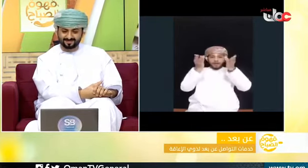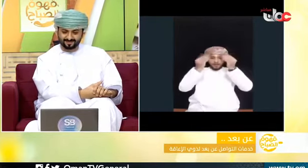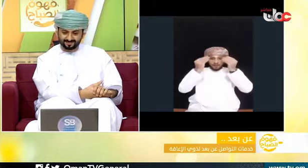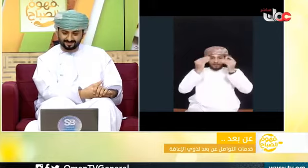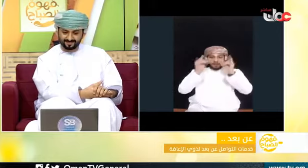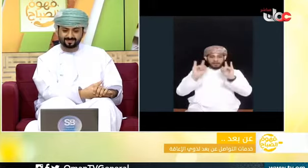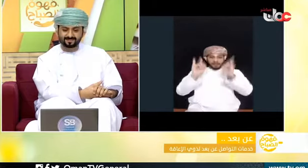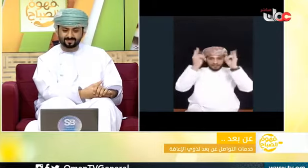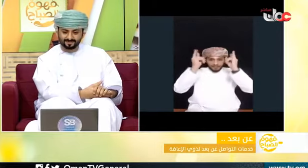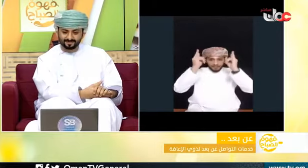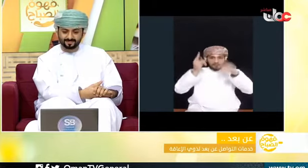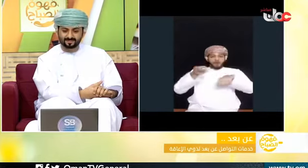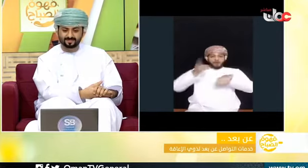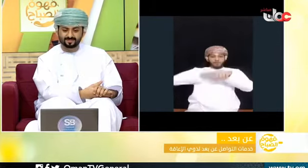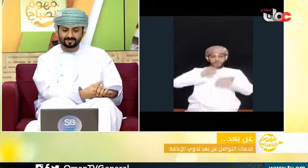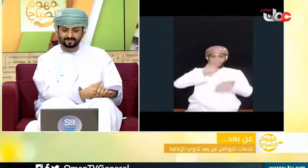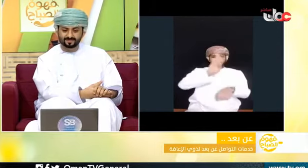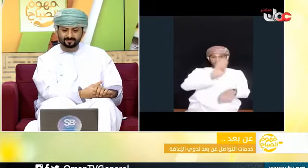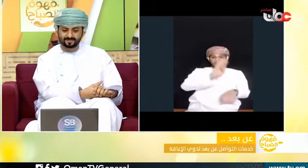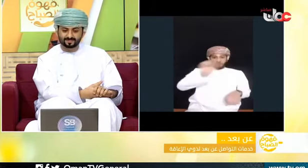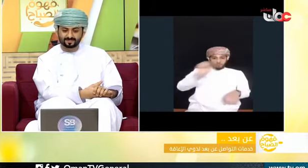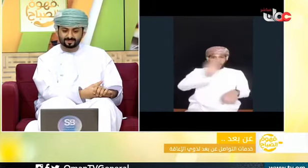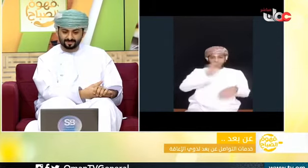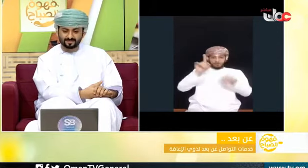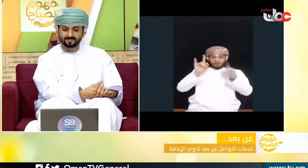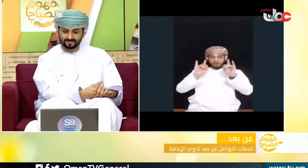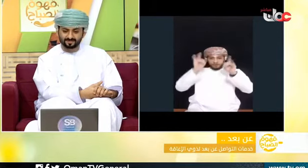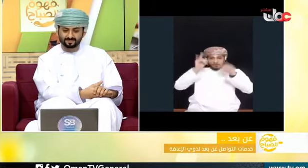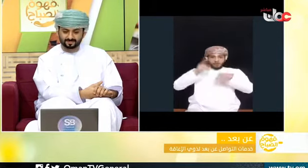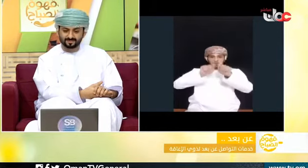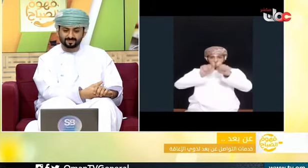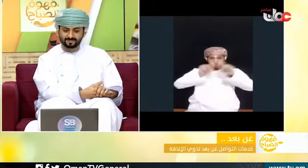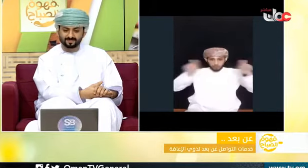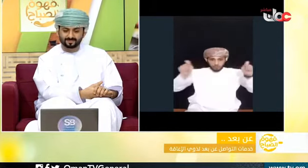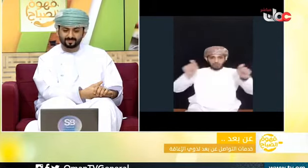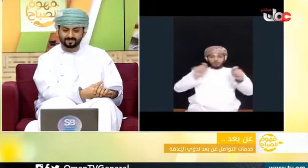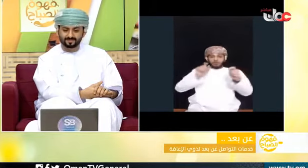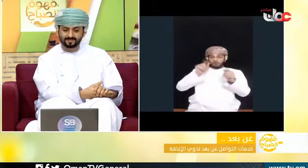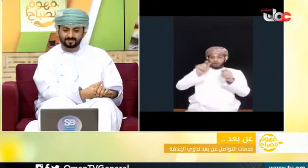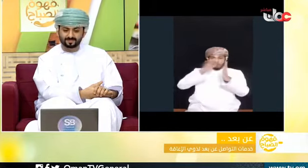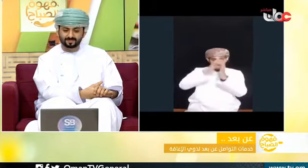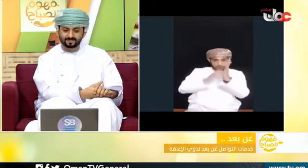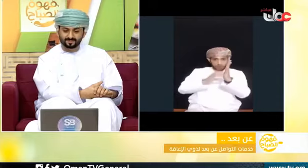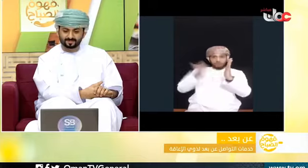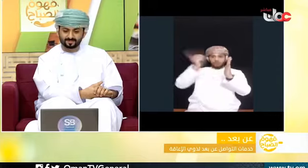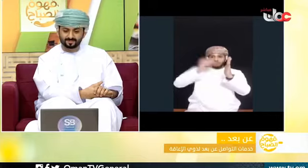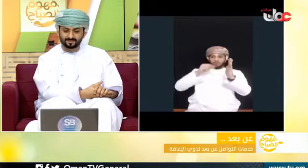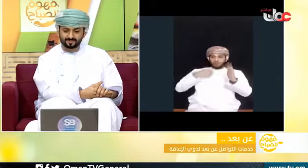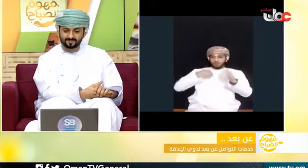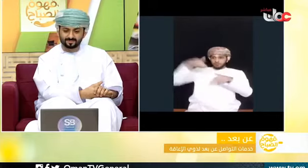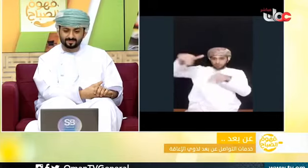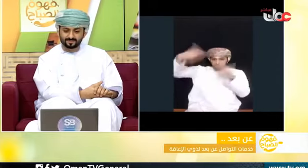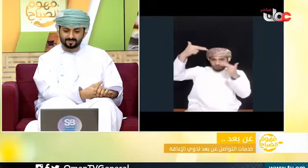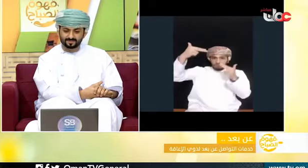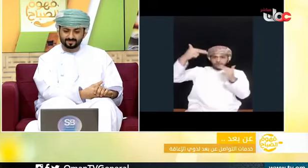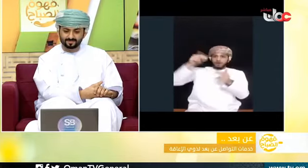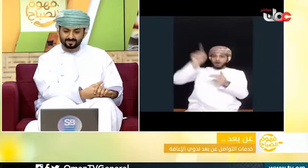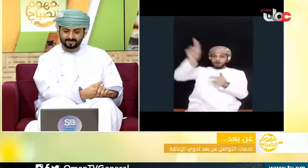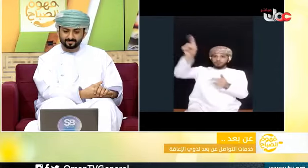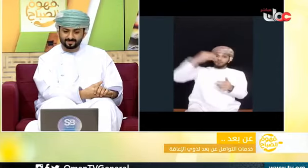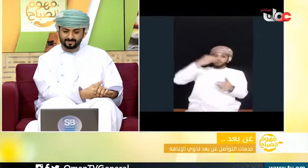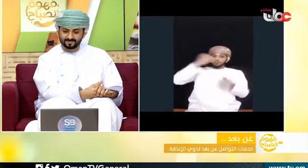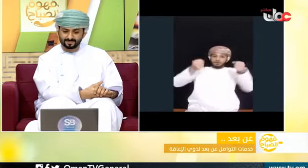خلال يعني تعاون الحكومة والوزارات والقطاع الخاص عن يعني الترويج والإعلانات، من غير أن بث